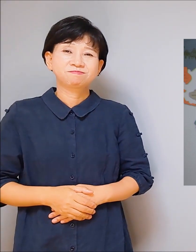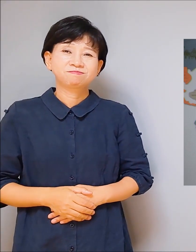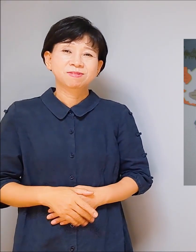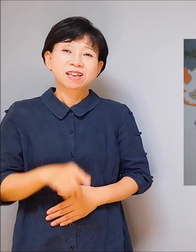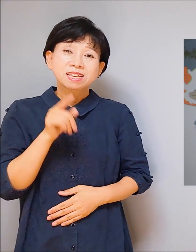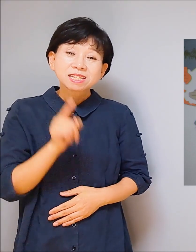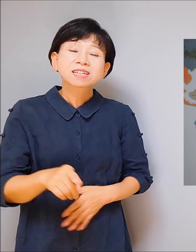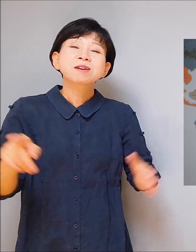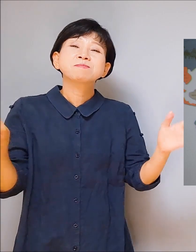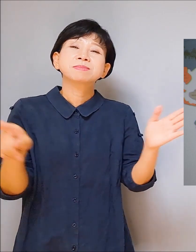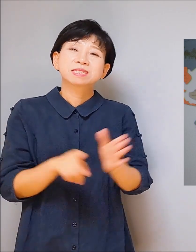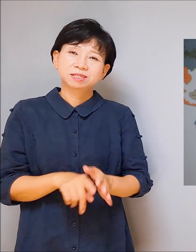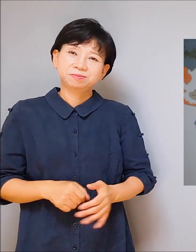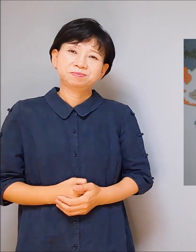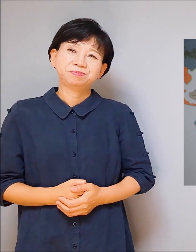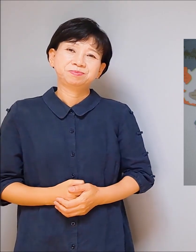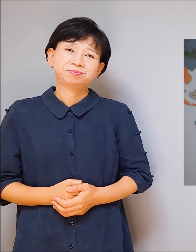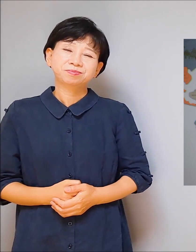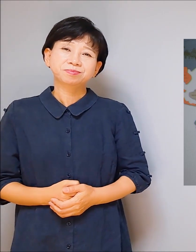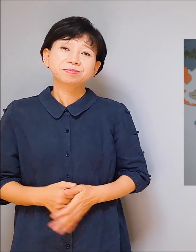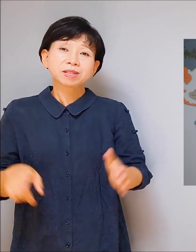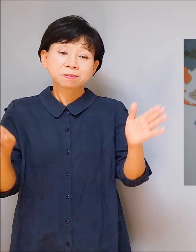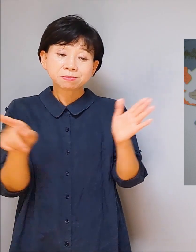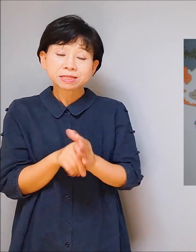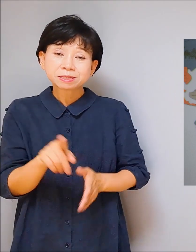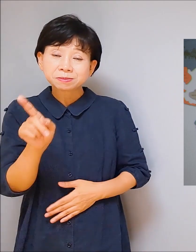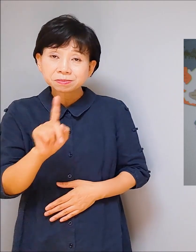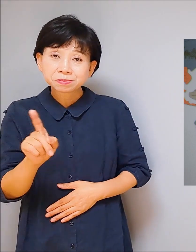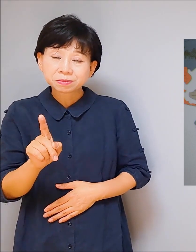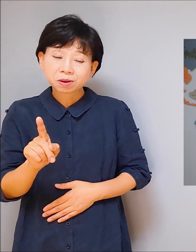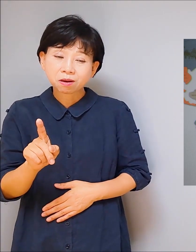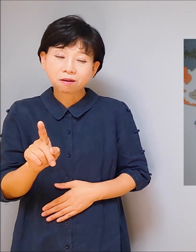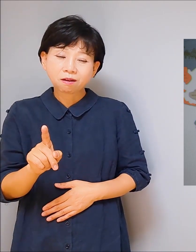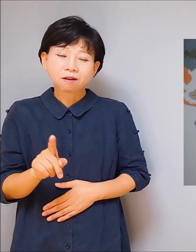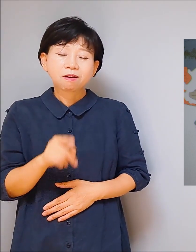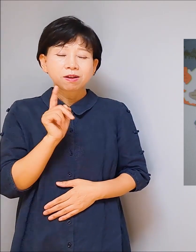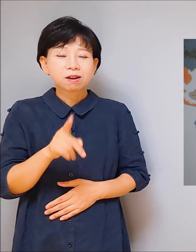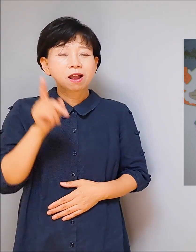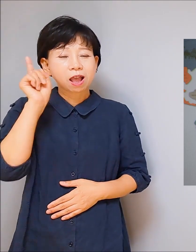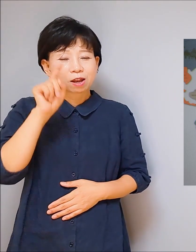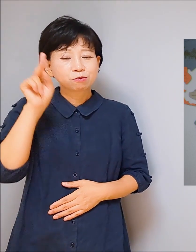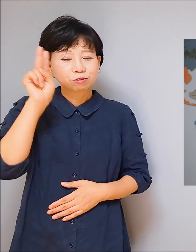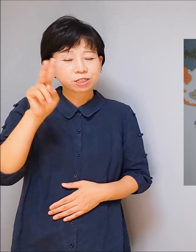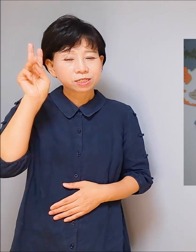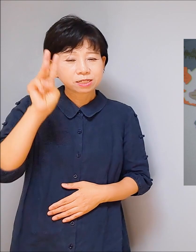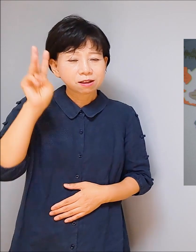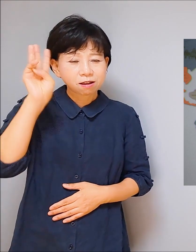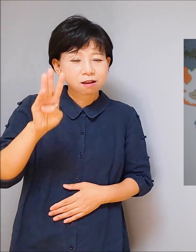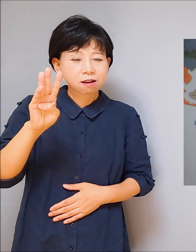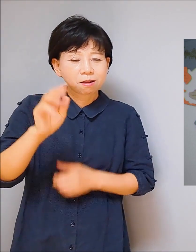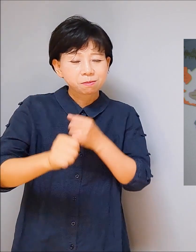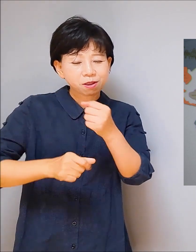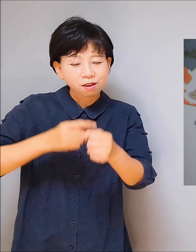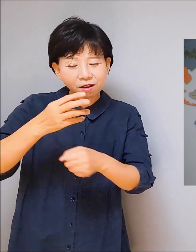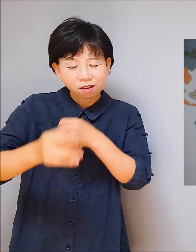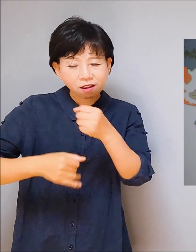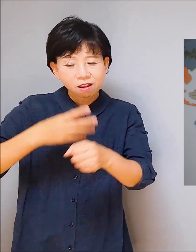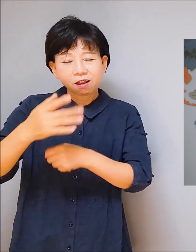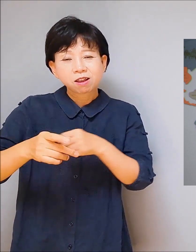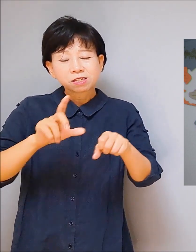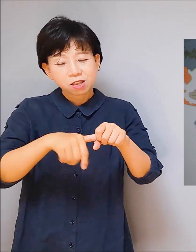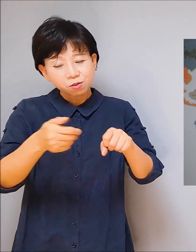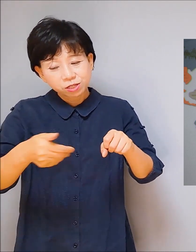이게 믿음이에요. 믿음은요, 이런 날들을 하루 이틀 여러 달 몇 년을 걸쳐서